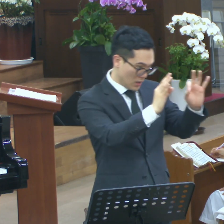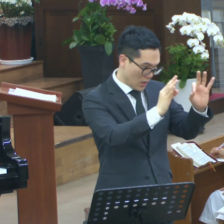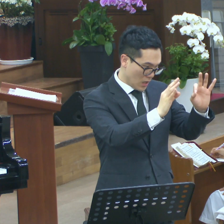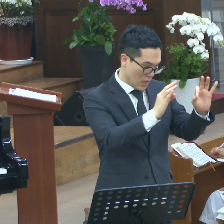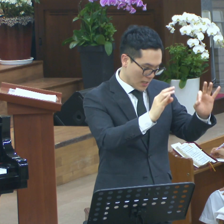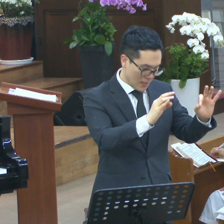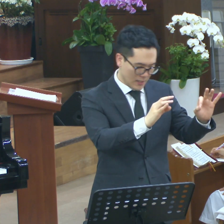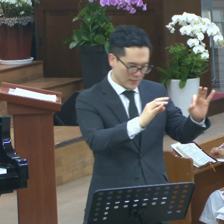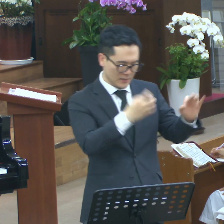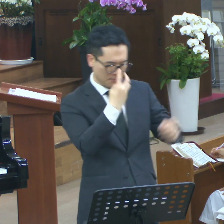의미해요.